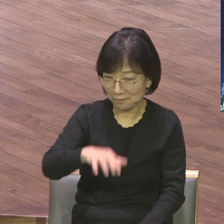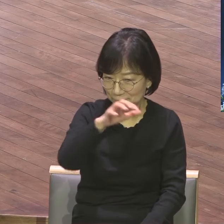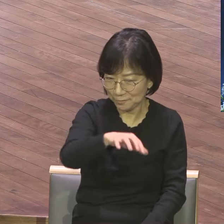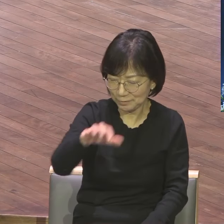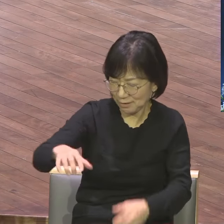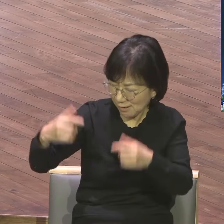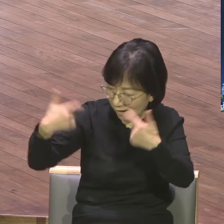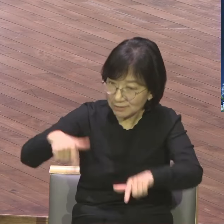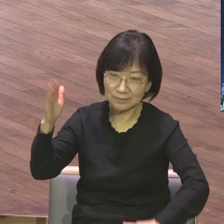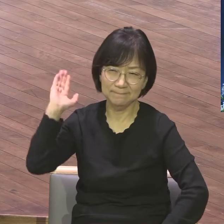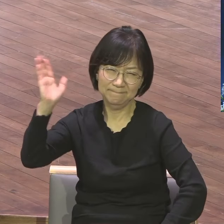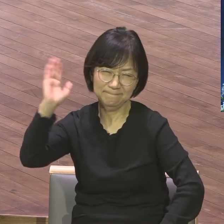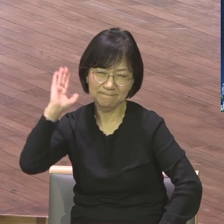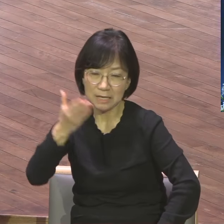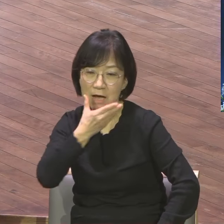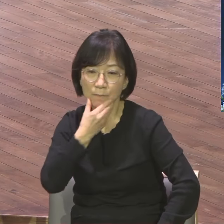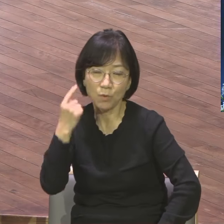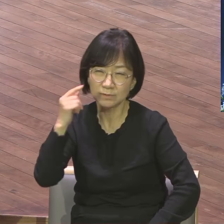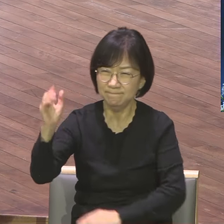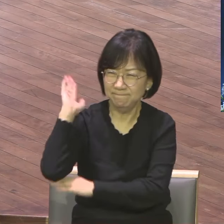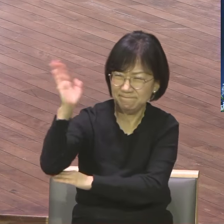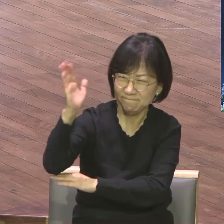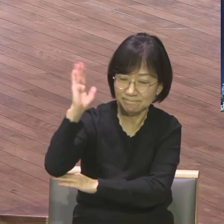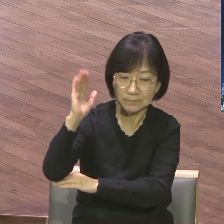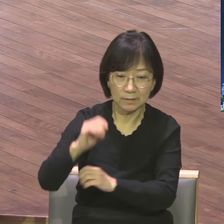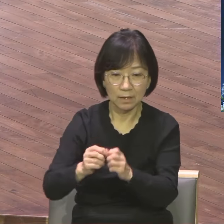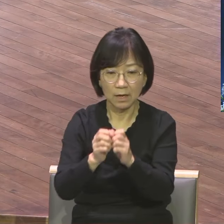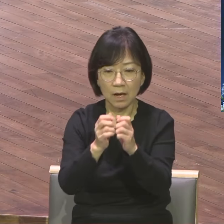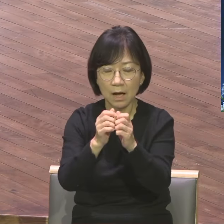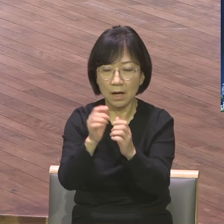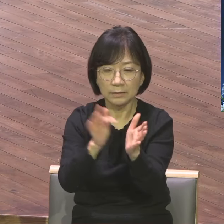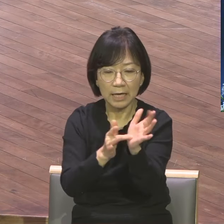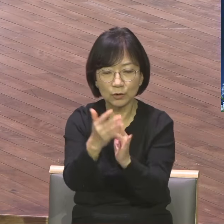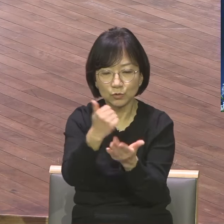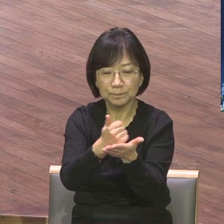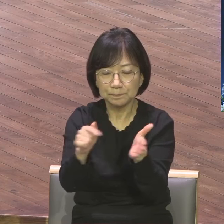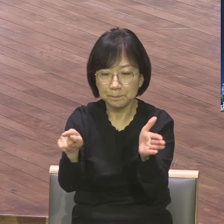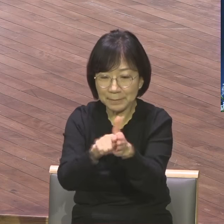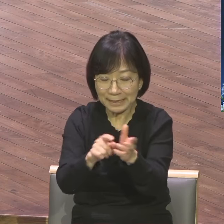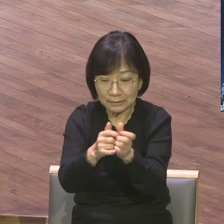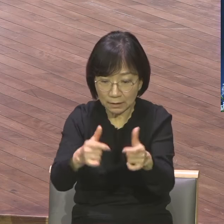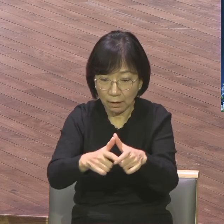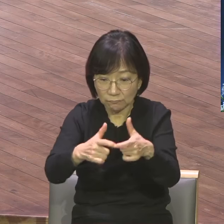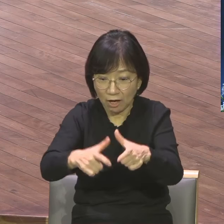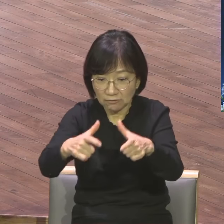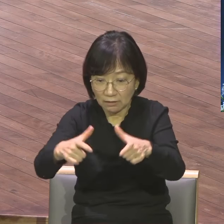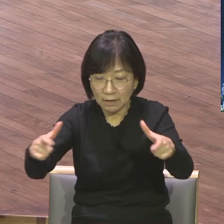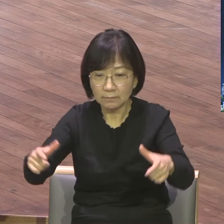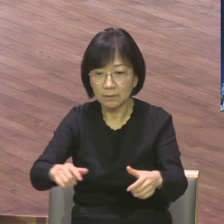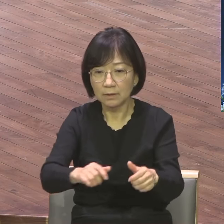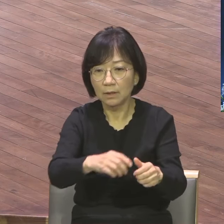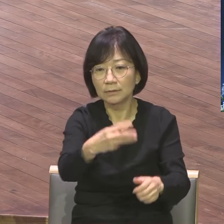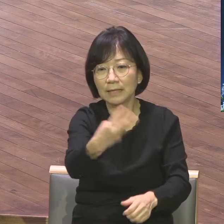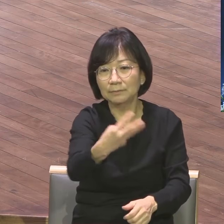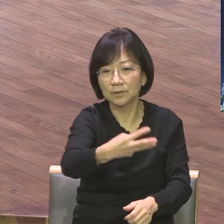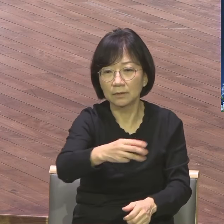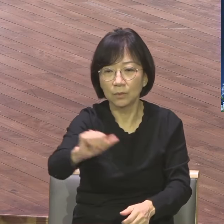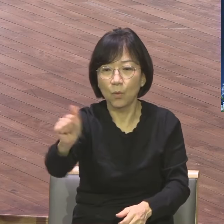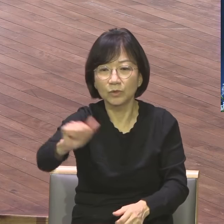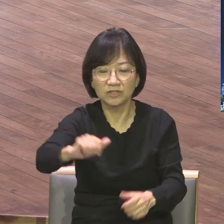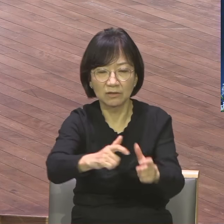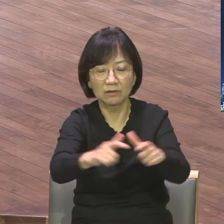3,000명이 돌아옵니다. 베드로가 성전에서 설교할 때 남자만 5,000명이 돌아오는 폭발적